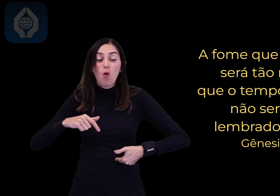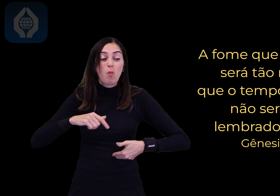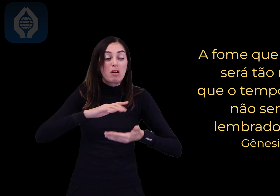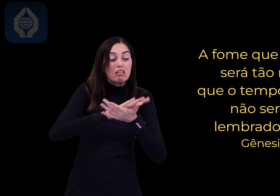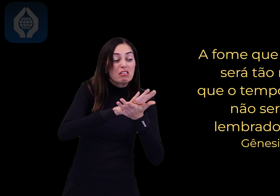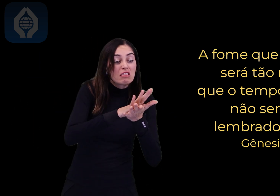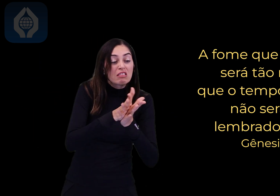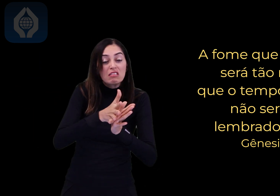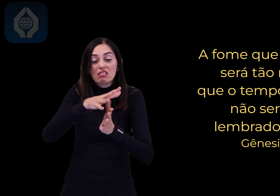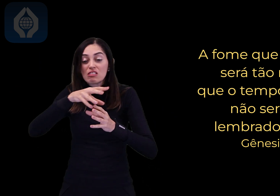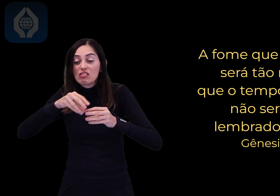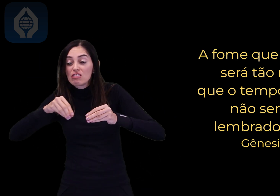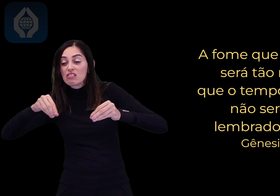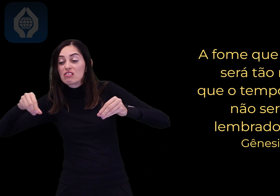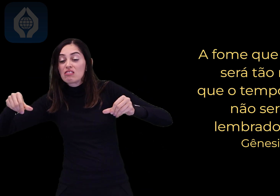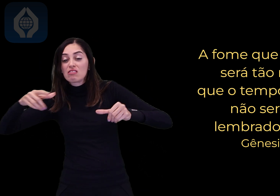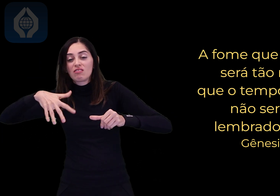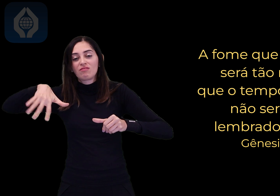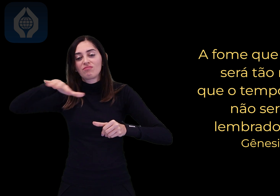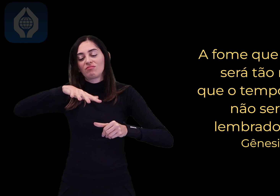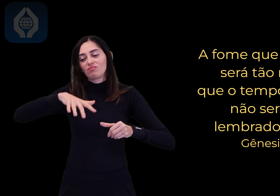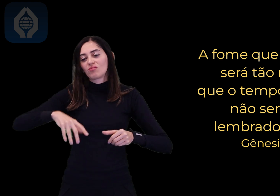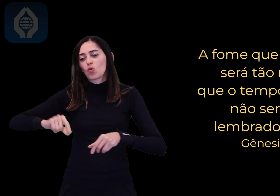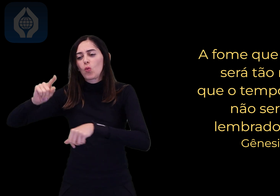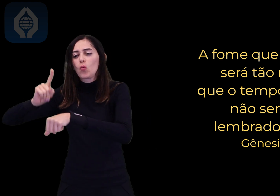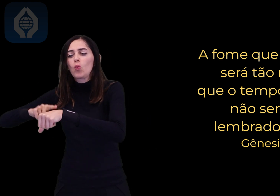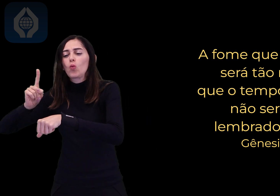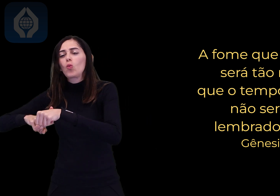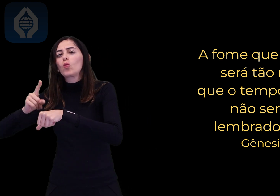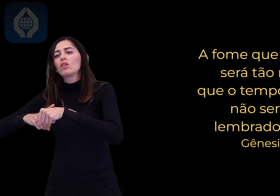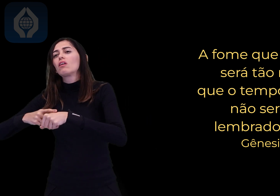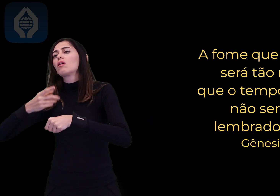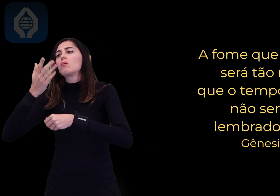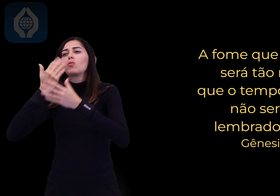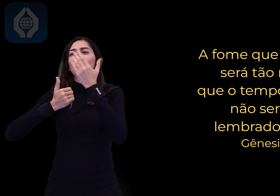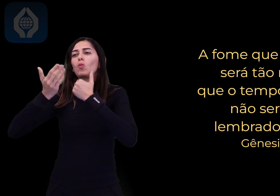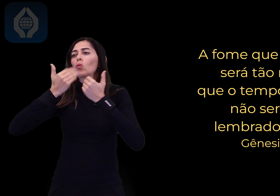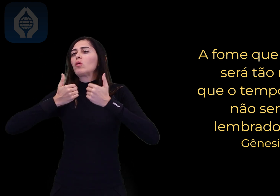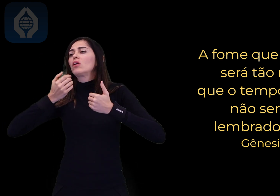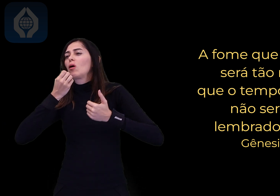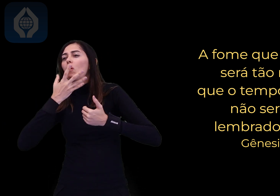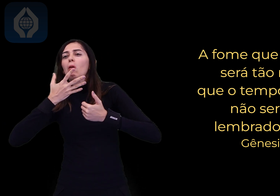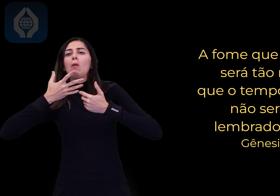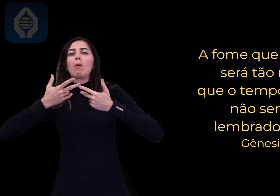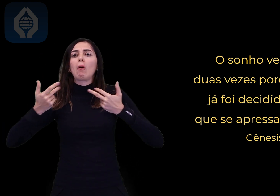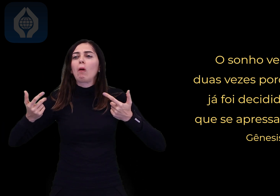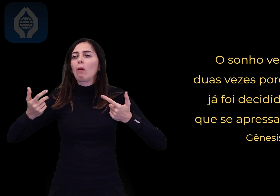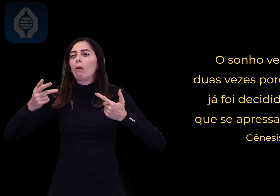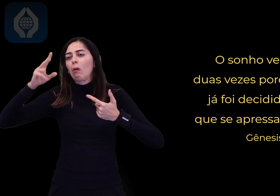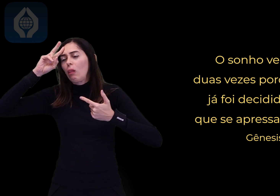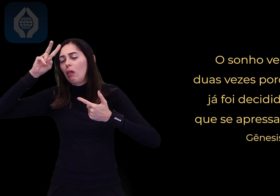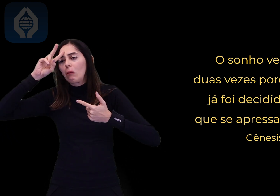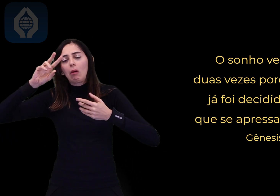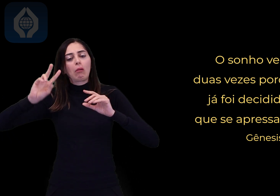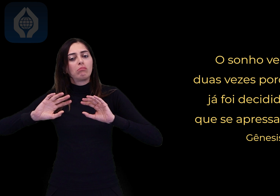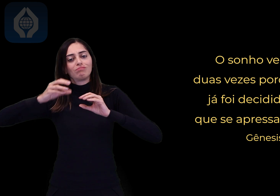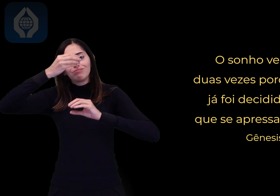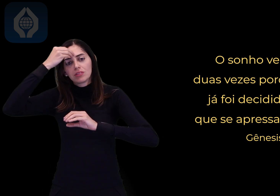virá depois será tão rigorosa que o tempo de fartura não será mais lembrado na terra. O sonho veio ao faraó 2 vezes porque